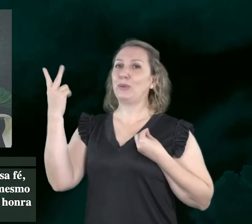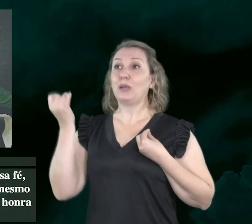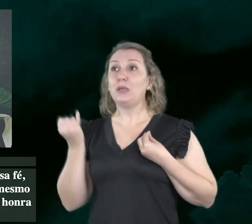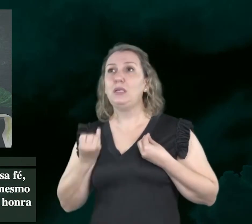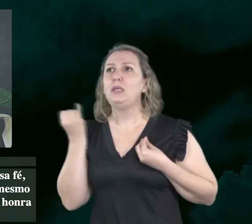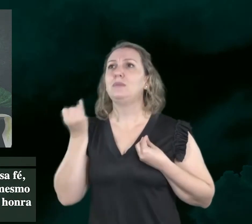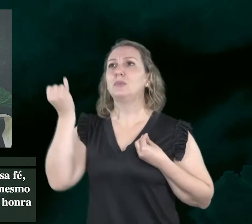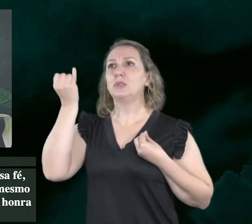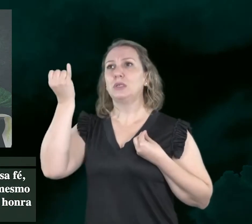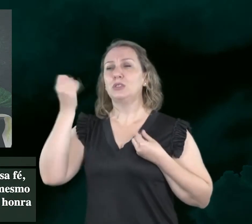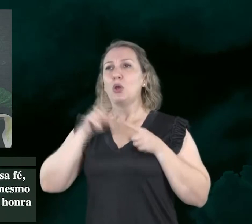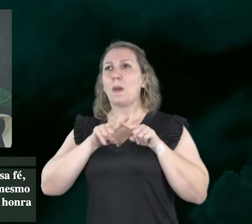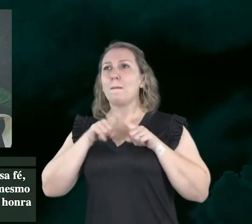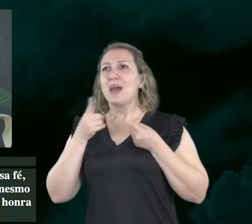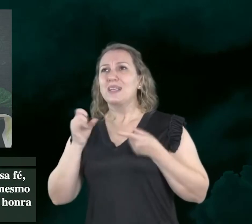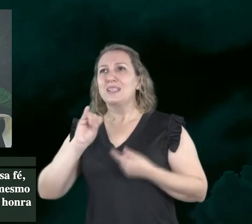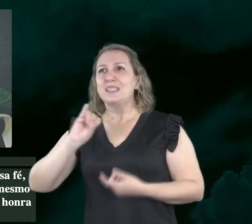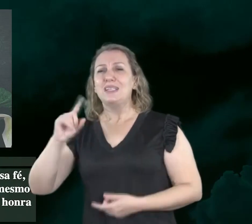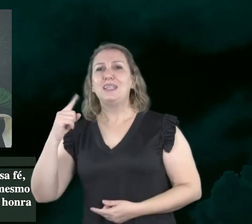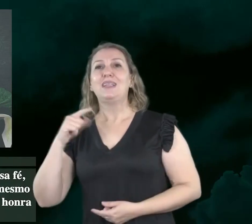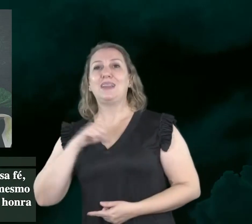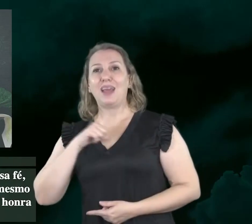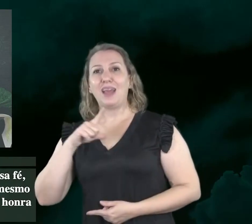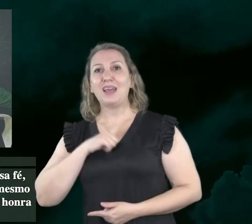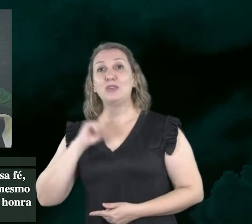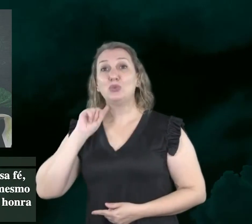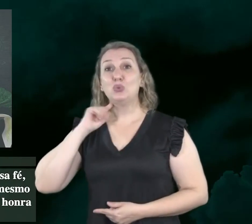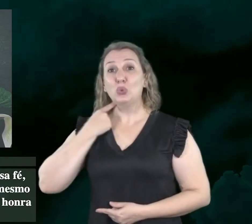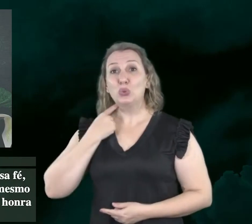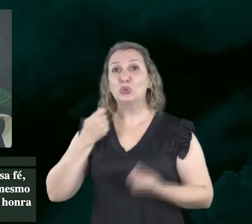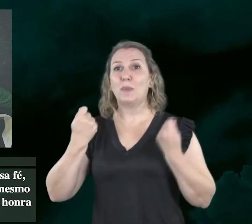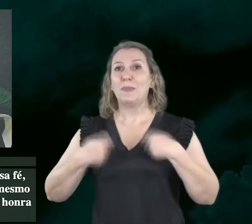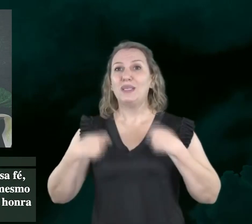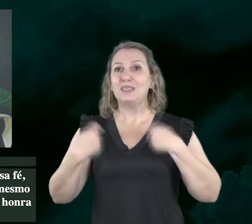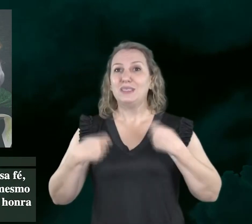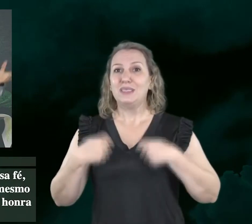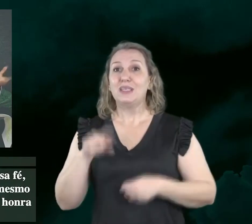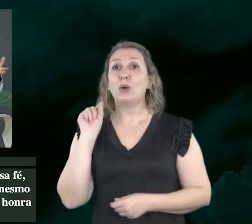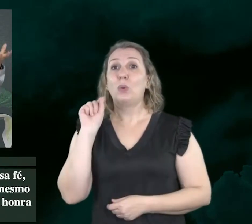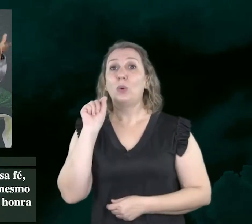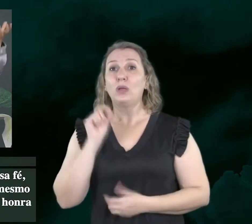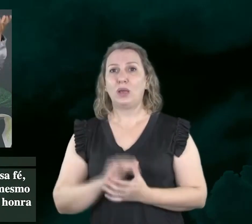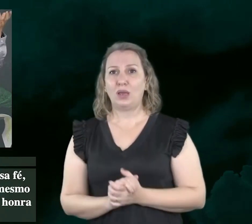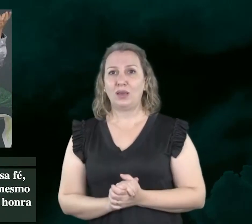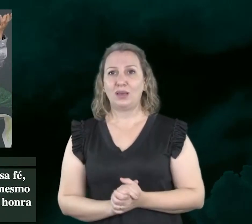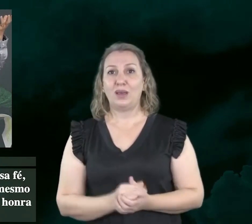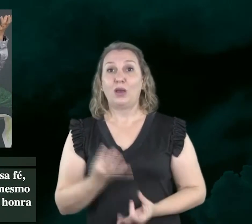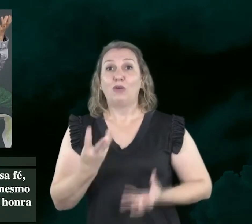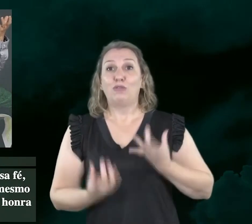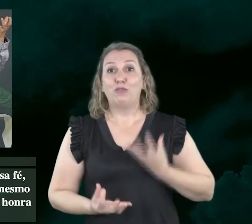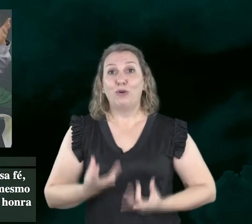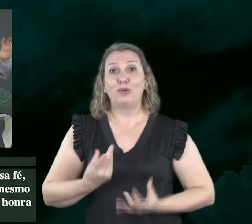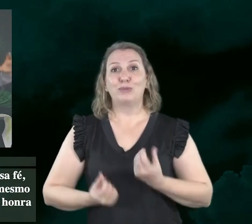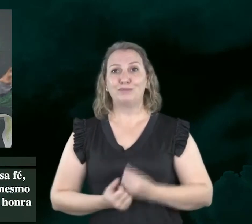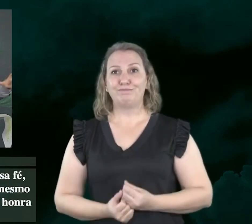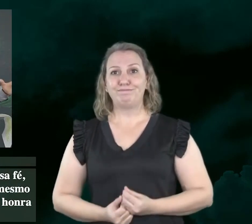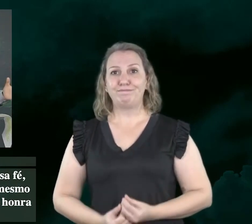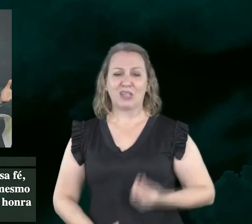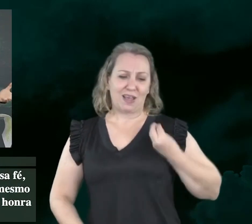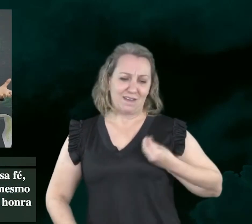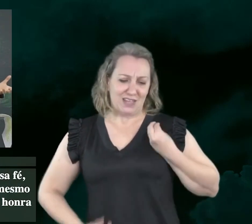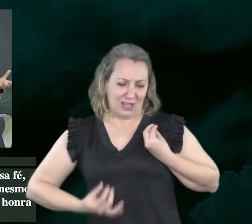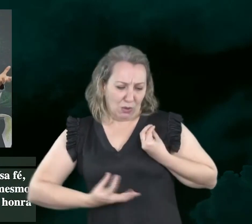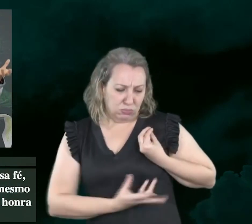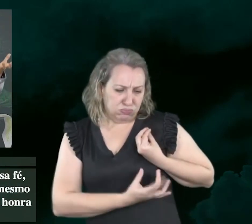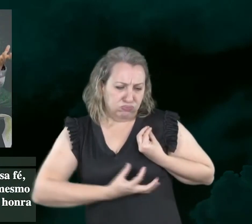isso? E nós vamos sendo o quê? O valor na nossa fé vai aumentando de cotação. O ouro